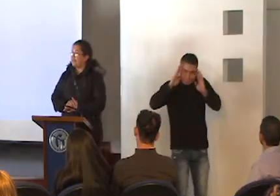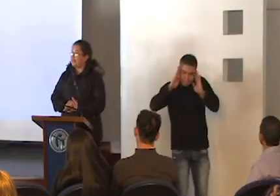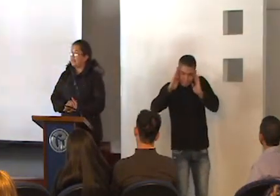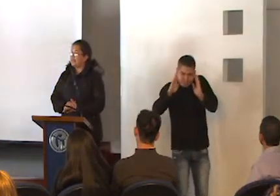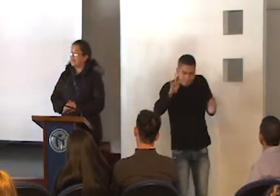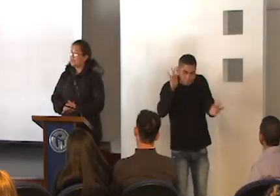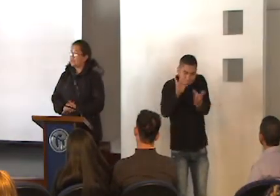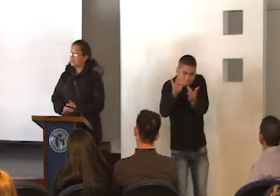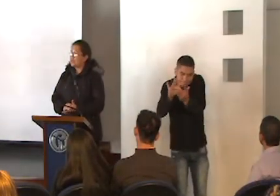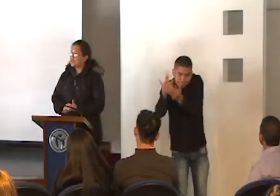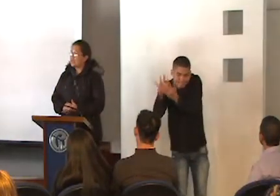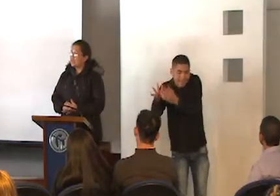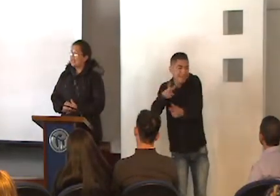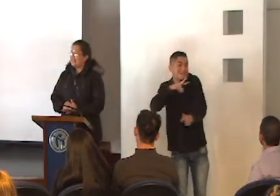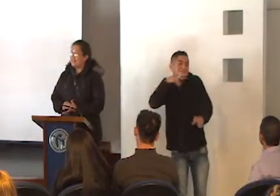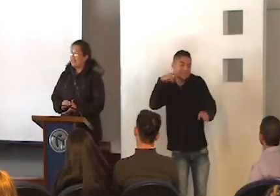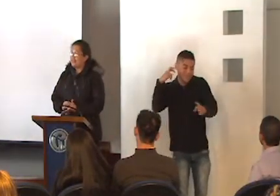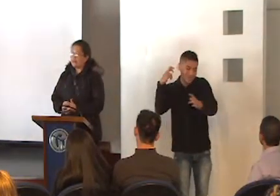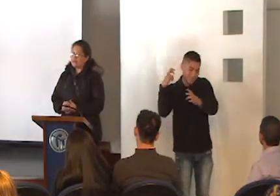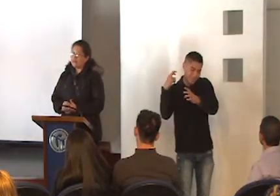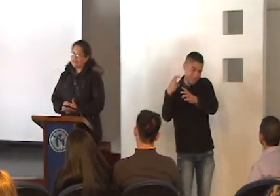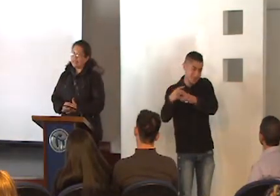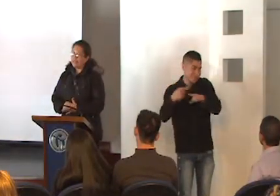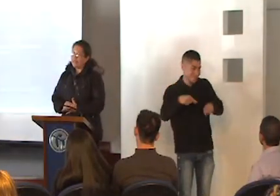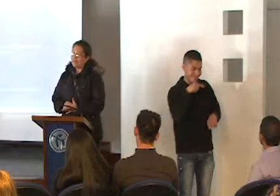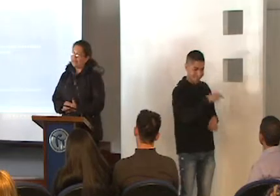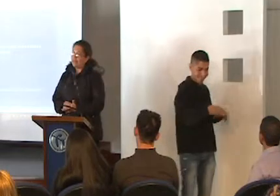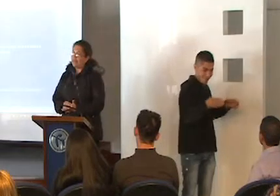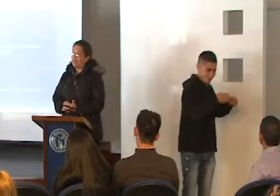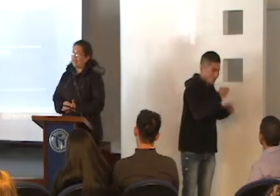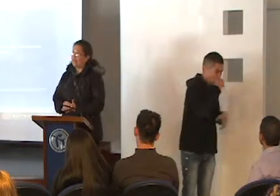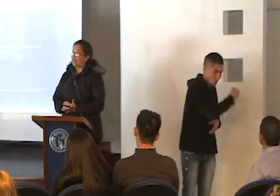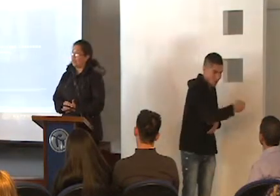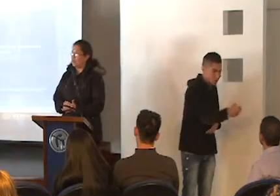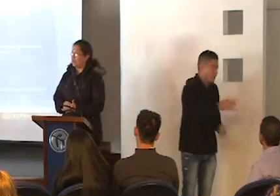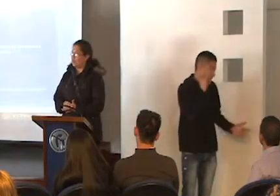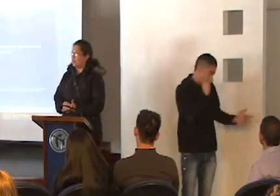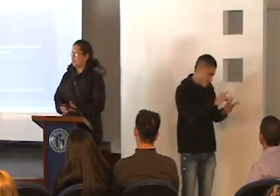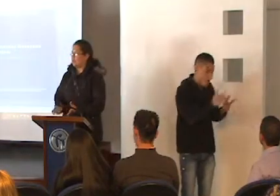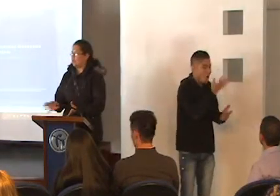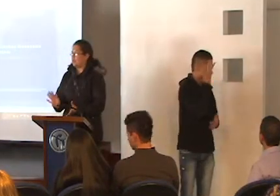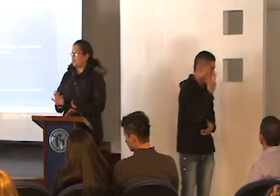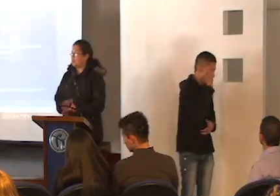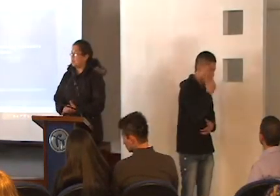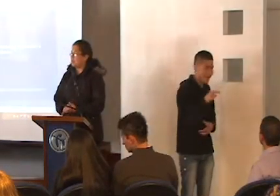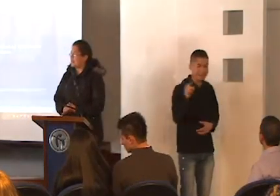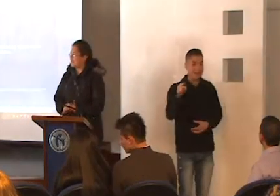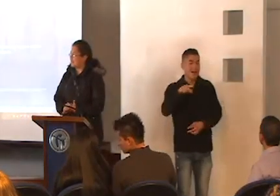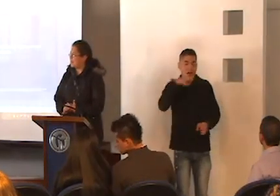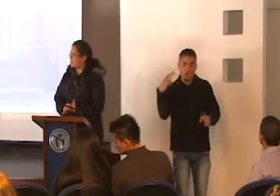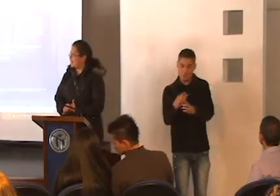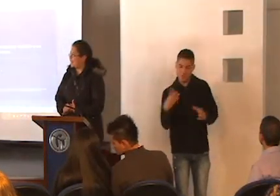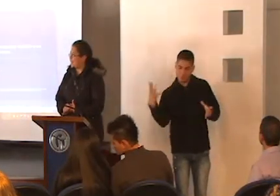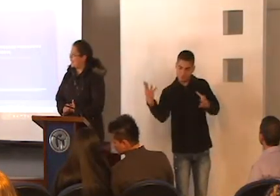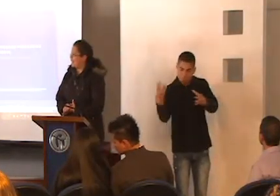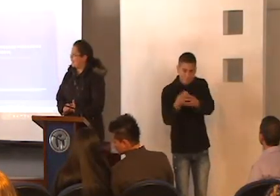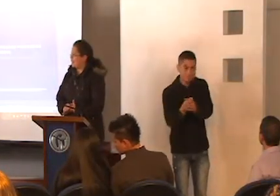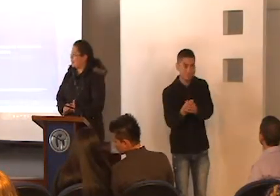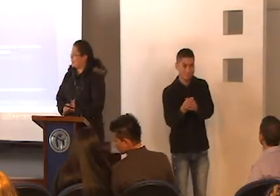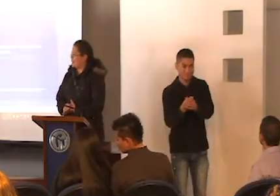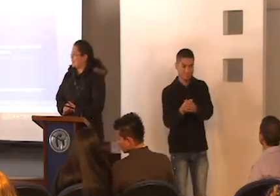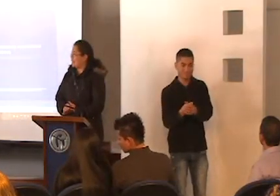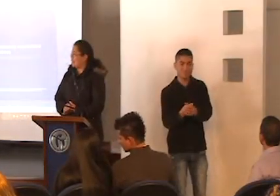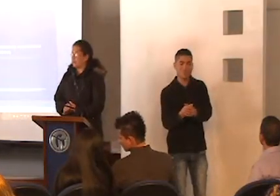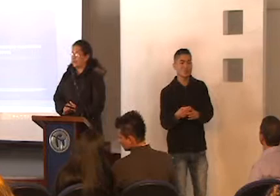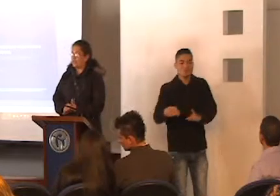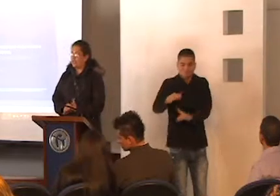pues difícilmente logran hacer unos procesos de evaluación realmente inclusivos y pues mucho menos unos ambientes de aprendizaje